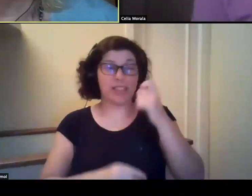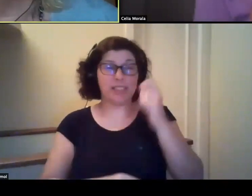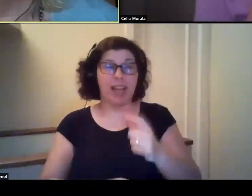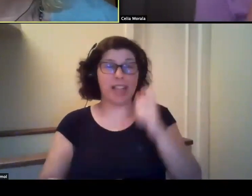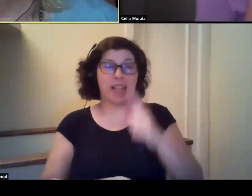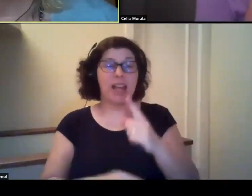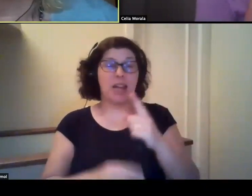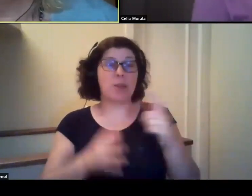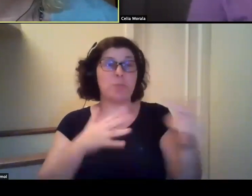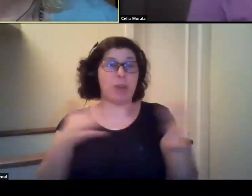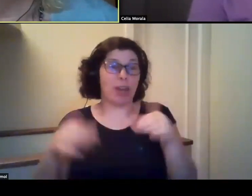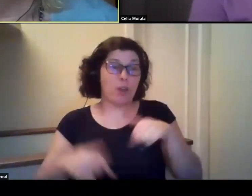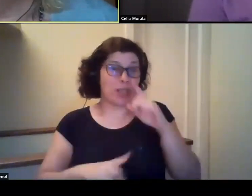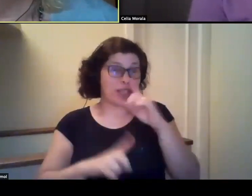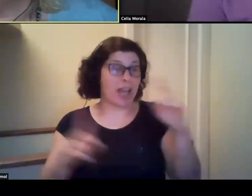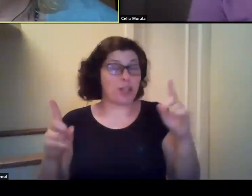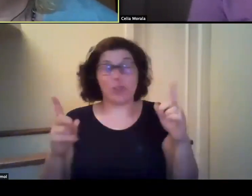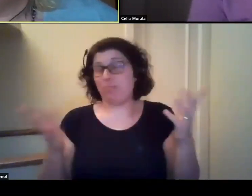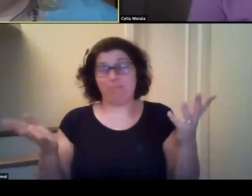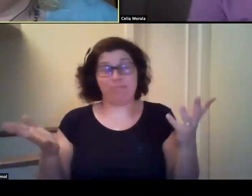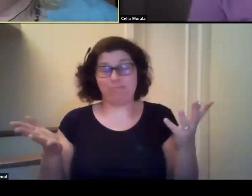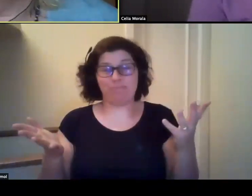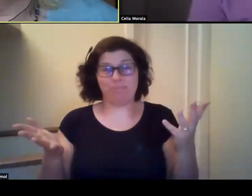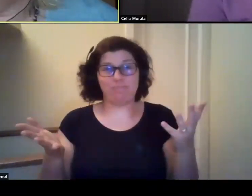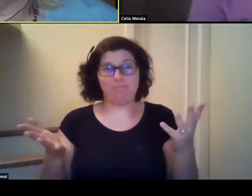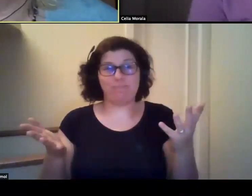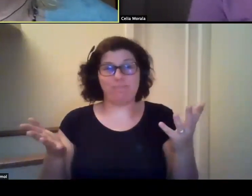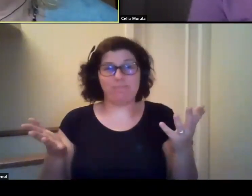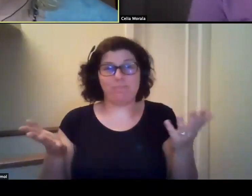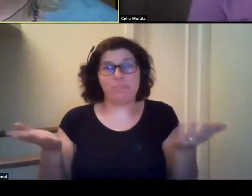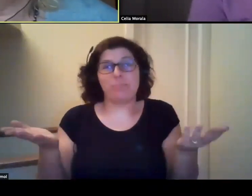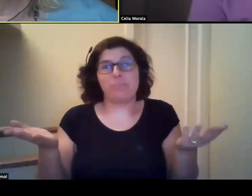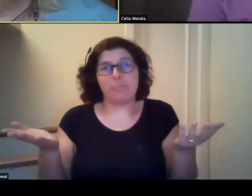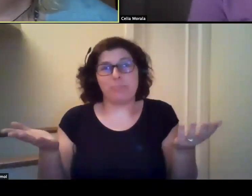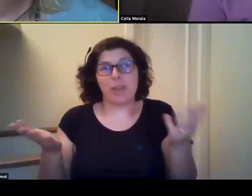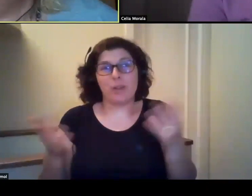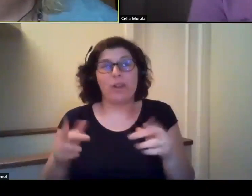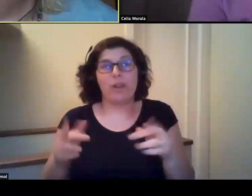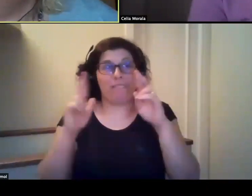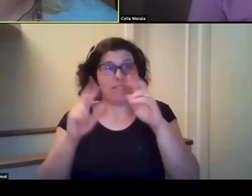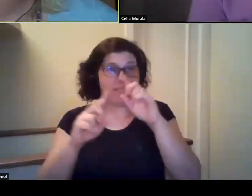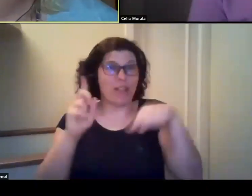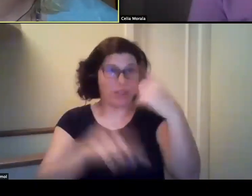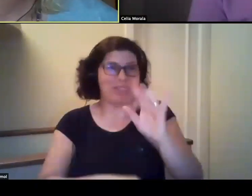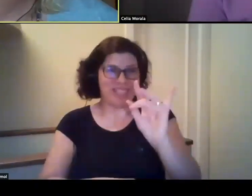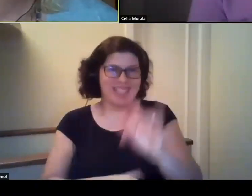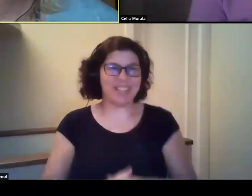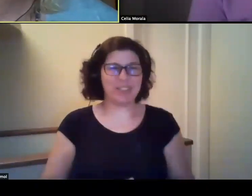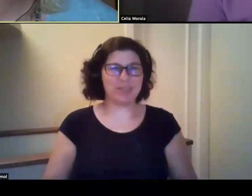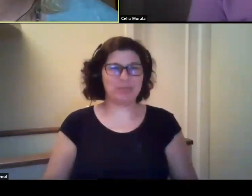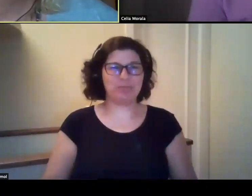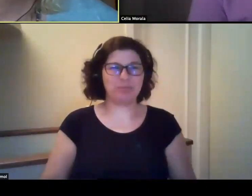este año no ha podido ser, pero bueno, esperamos que el año que viene sí.